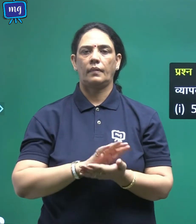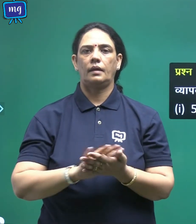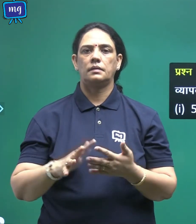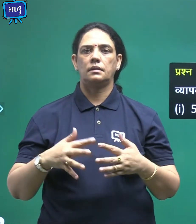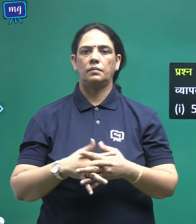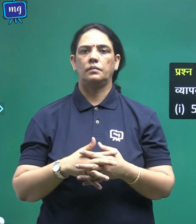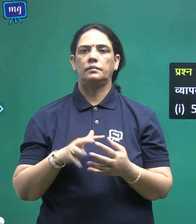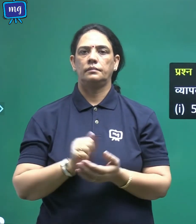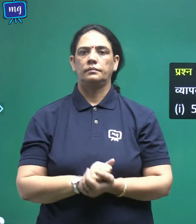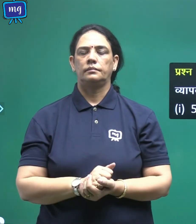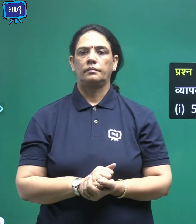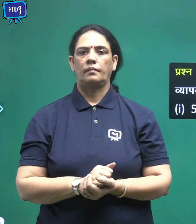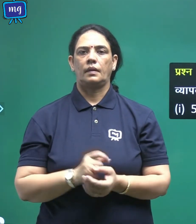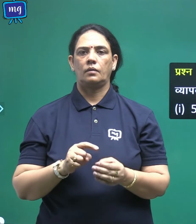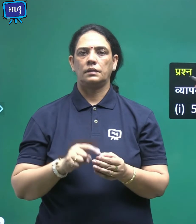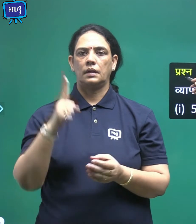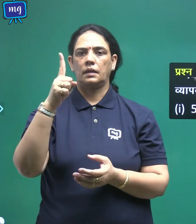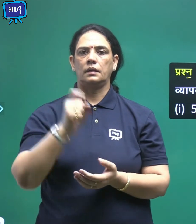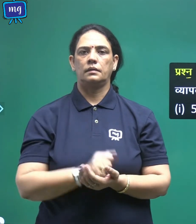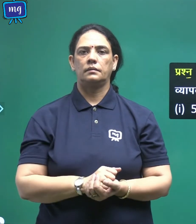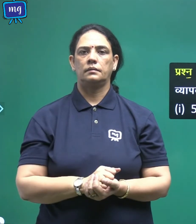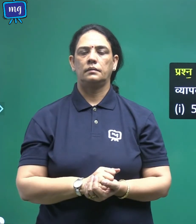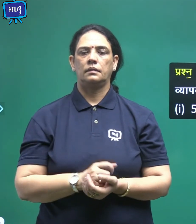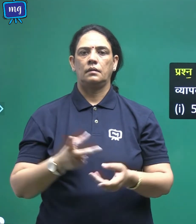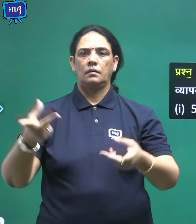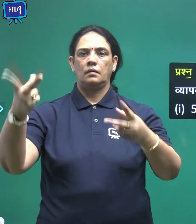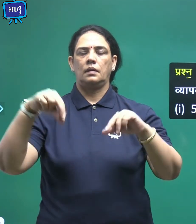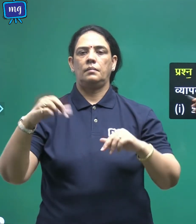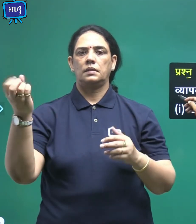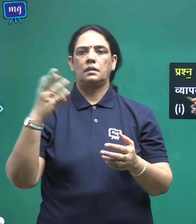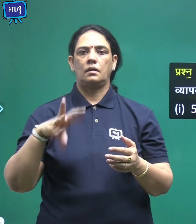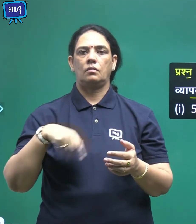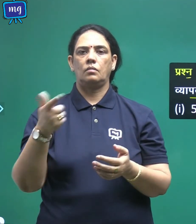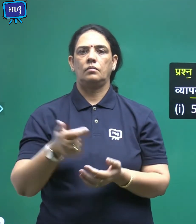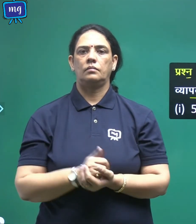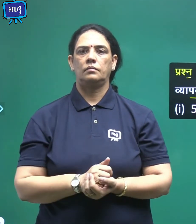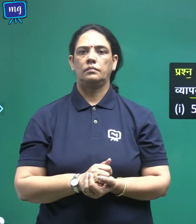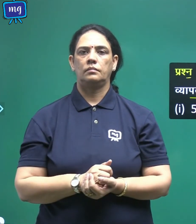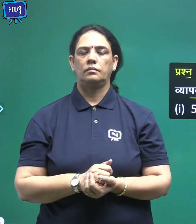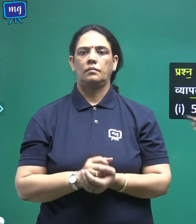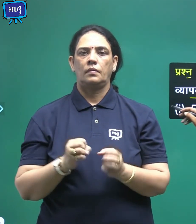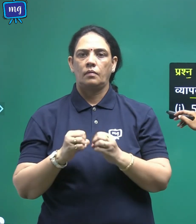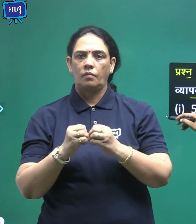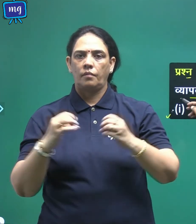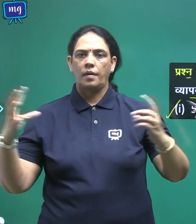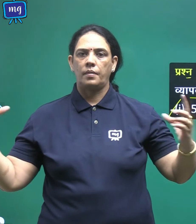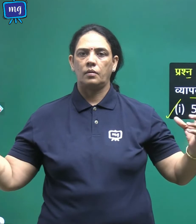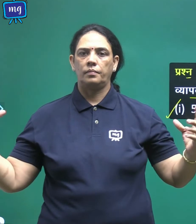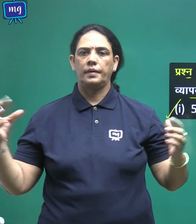होमवर्क। प्रश्न 1, निम्न संख्याओं को व्यापक रूप में